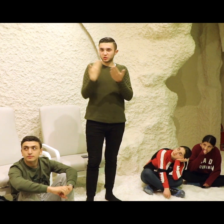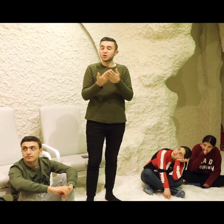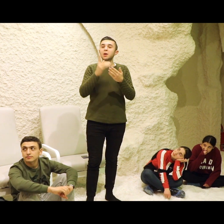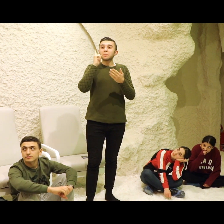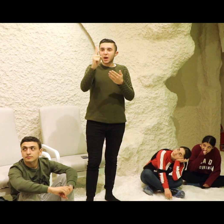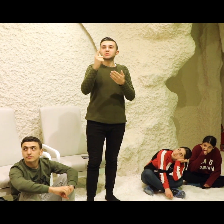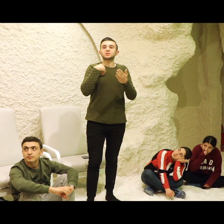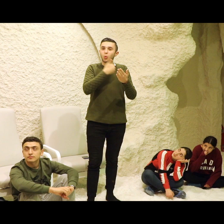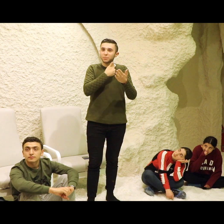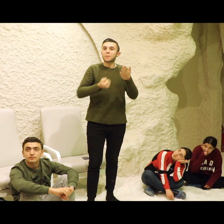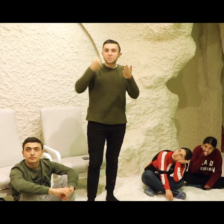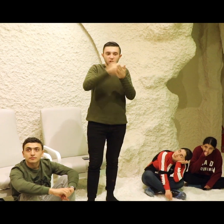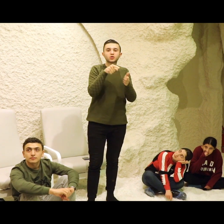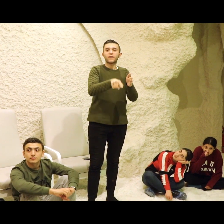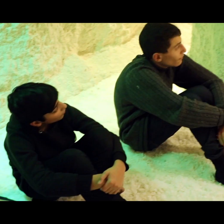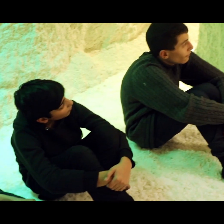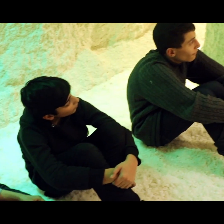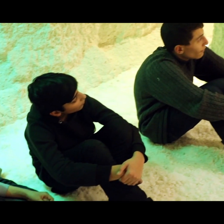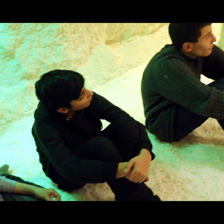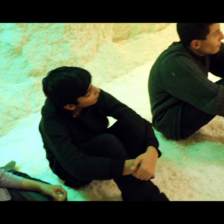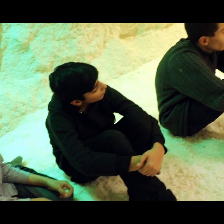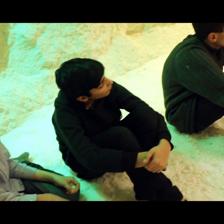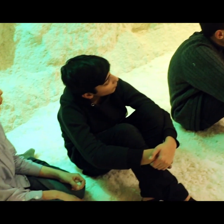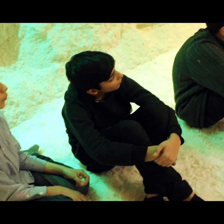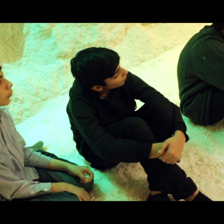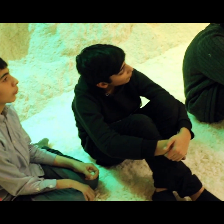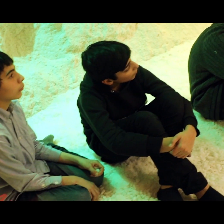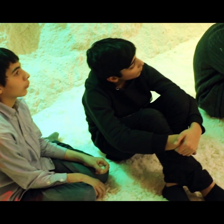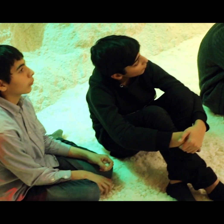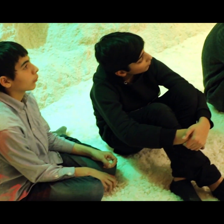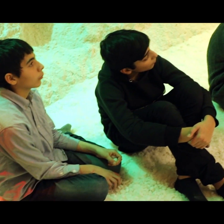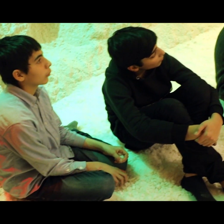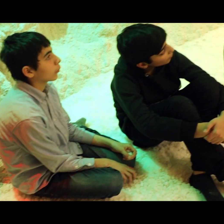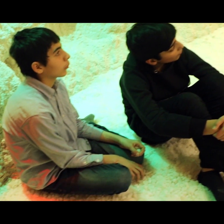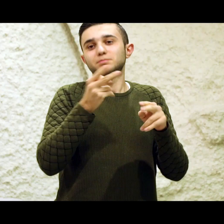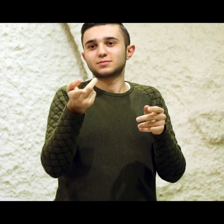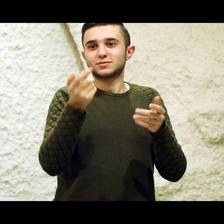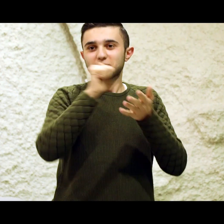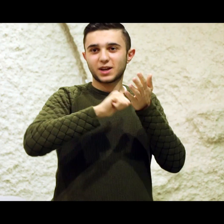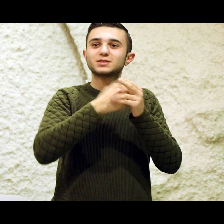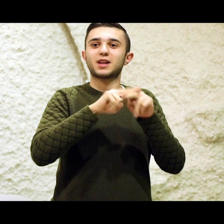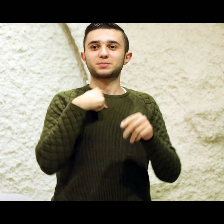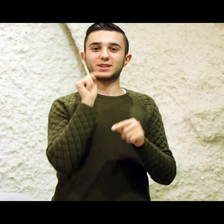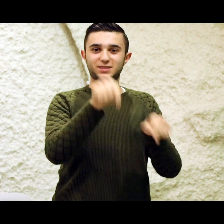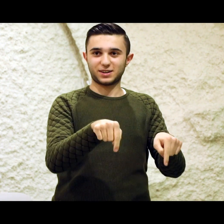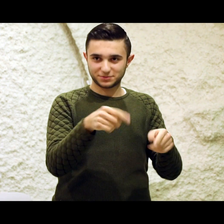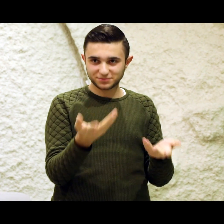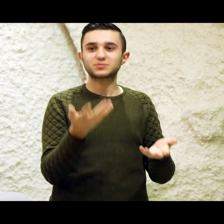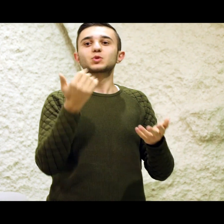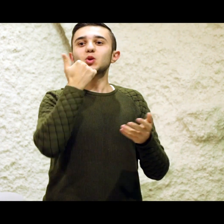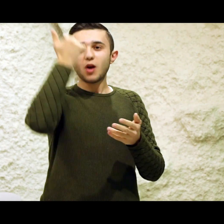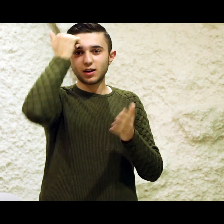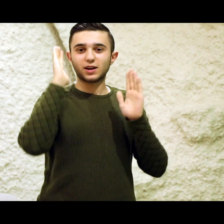Ես չունեի ազատություն, ու չկար իմ հոգու մեջ լույս։ Ես ձեռք բերեցի լույս ու հոգու ազատություն։ Մենք սովորում ենք բառեր, մենք սովորում ենք